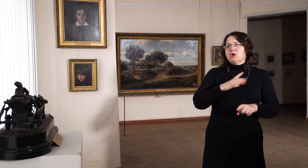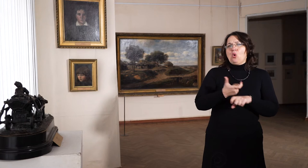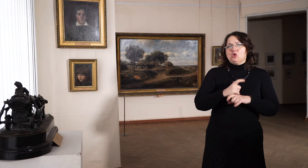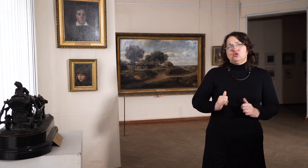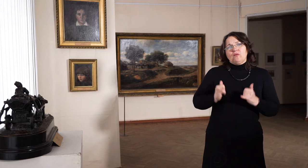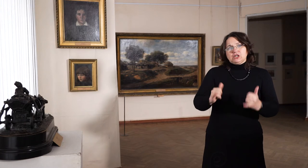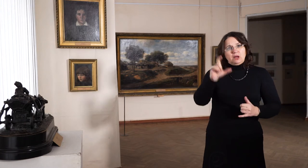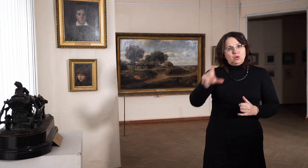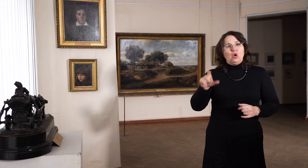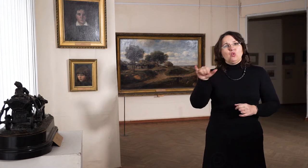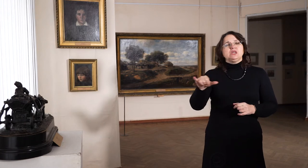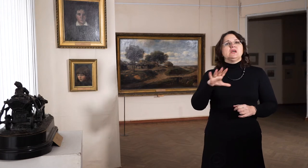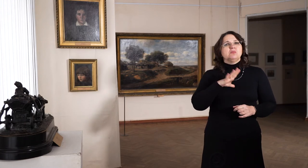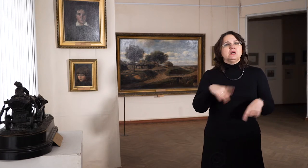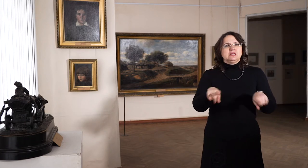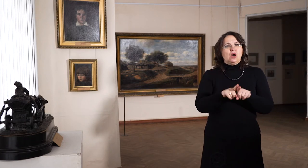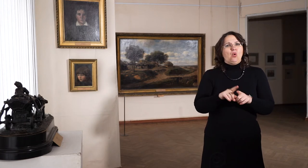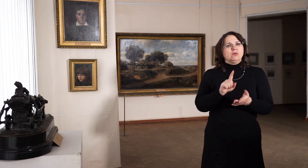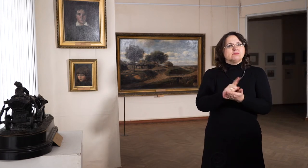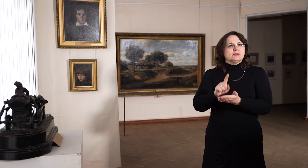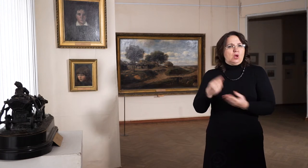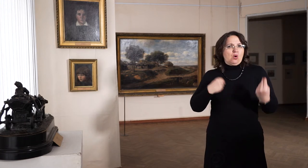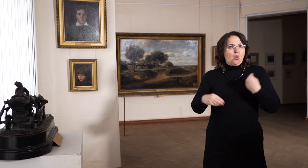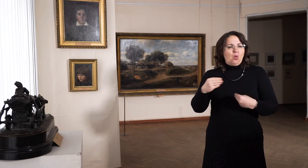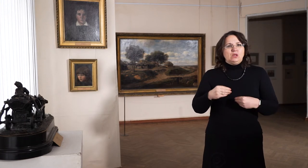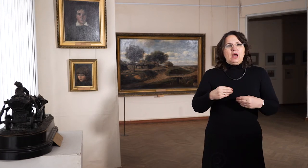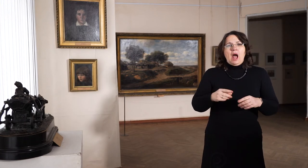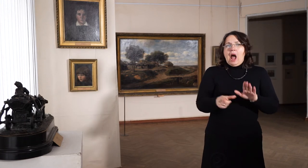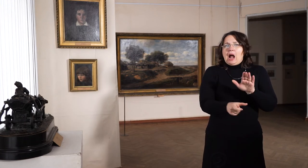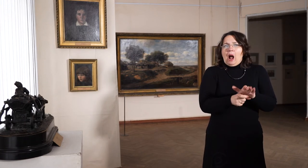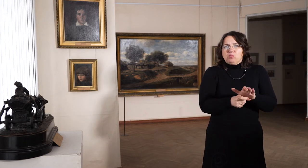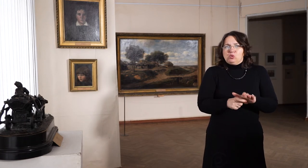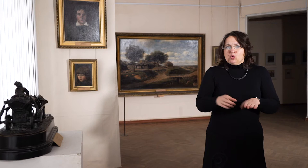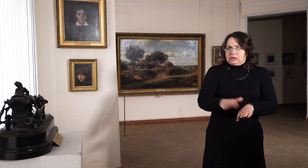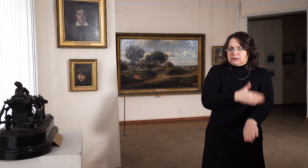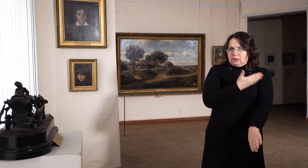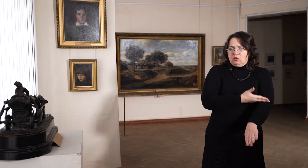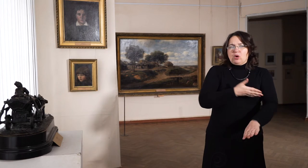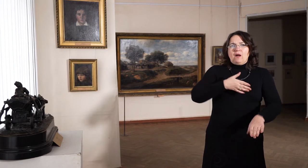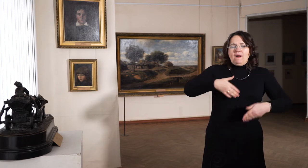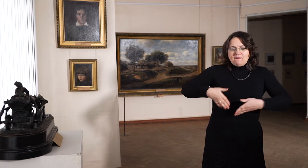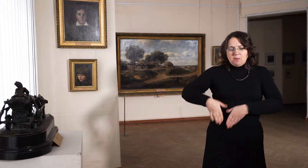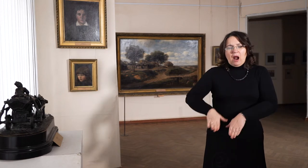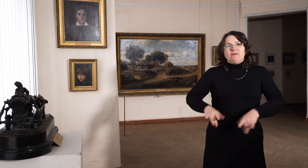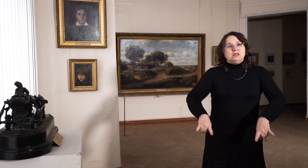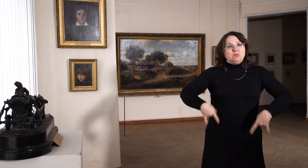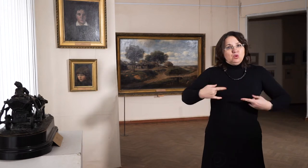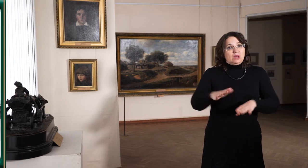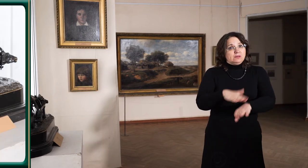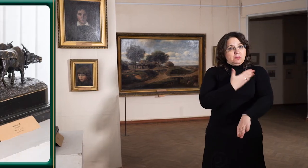такой своеобразный дресс-код, высота каблука на сапогах, вправленные брюки в сапоги. И вот мы видим в